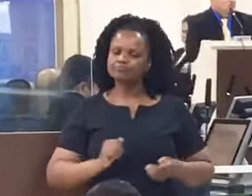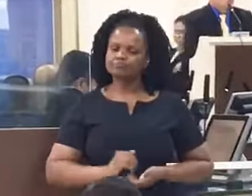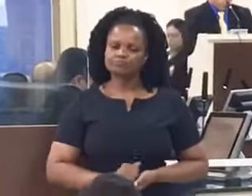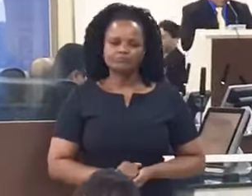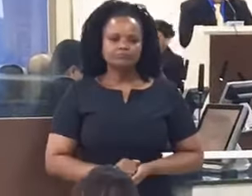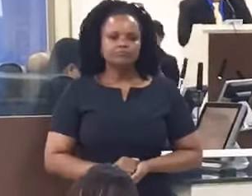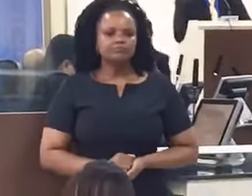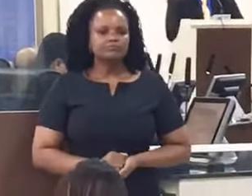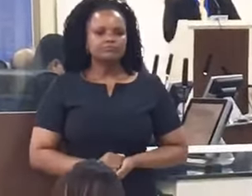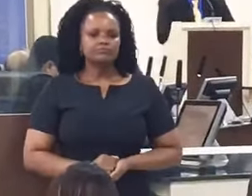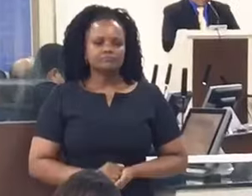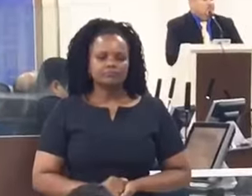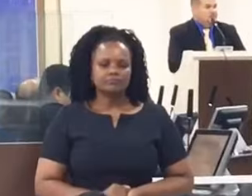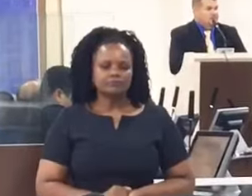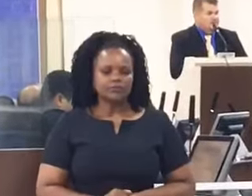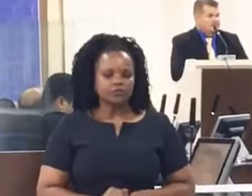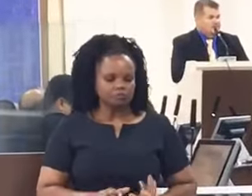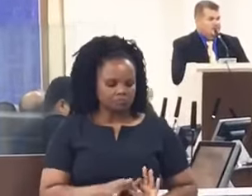com muita